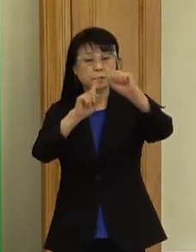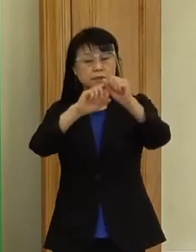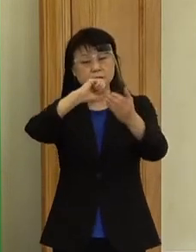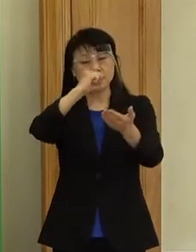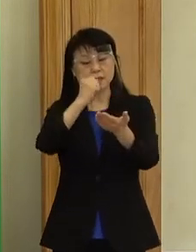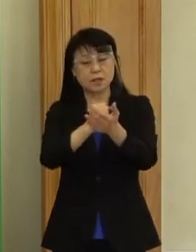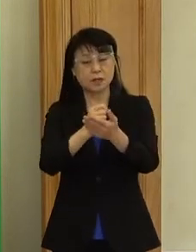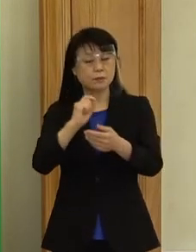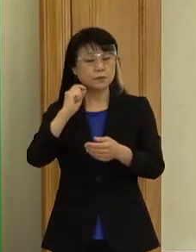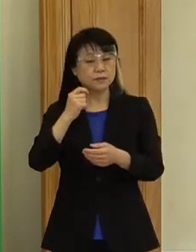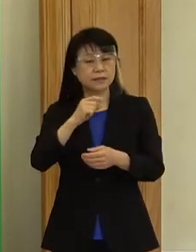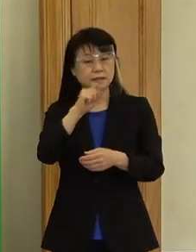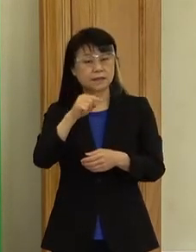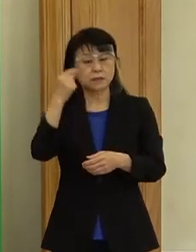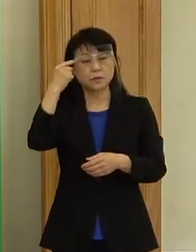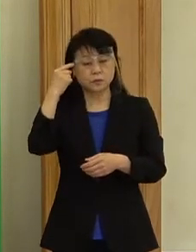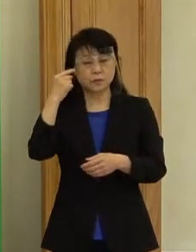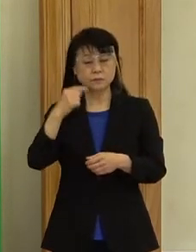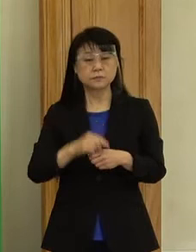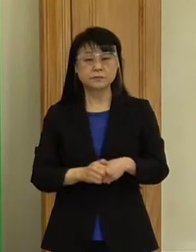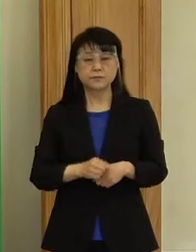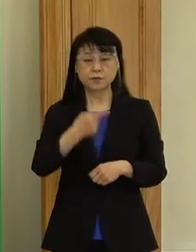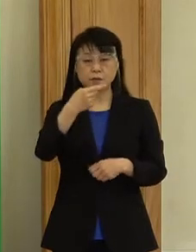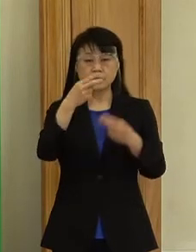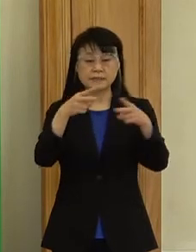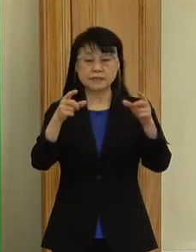思いますけれども、この1兆円産業を目指すという目標については